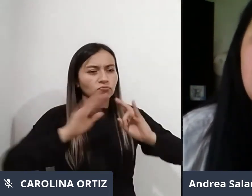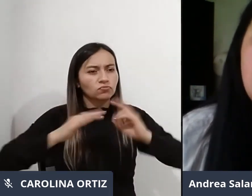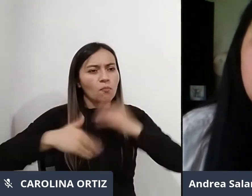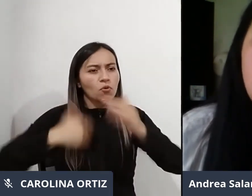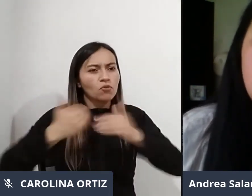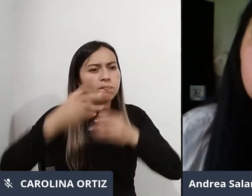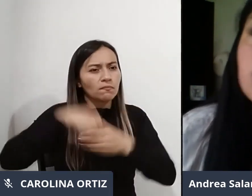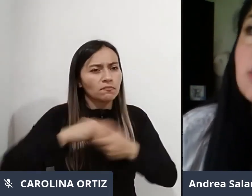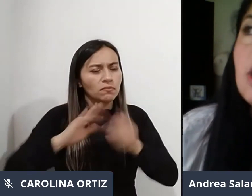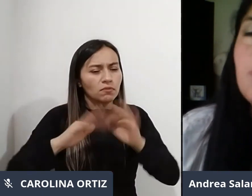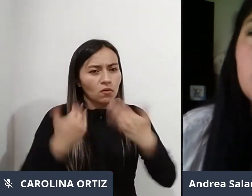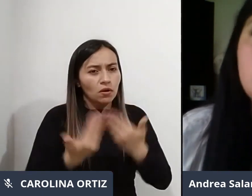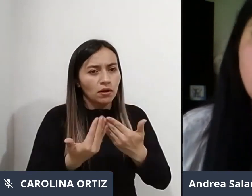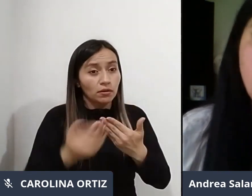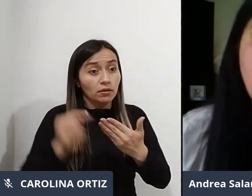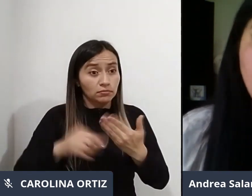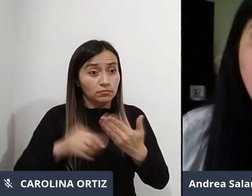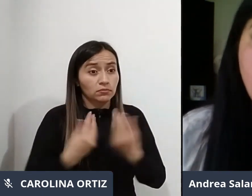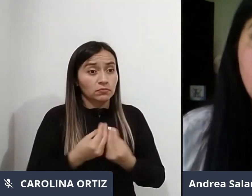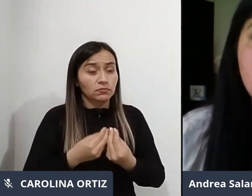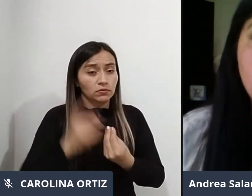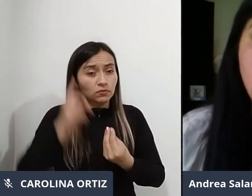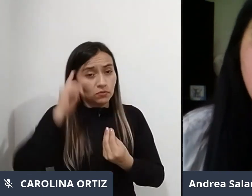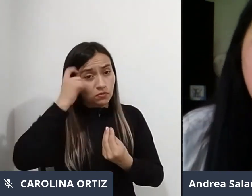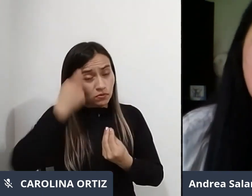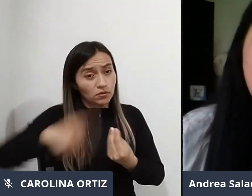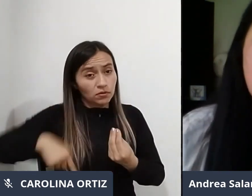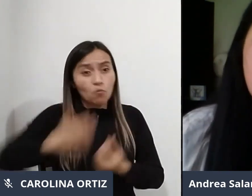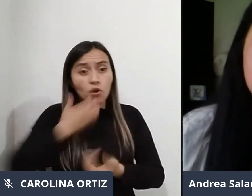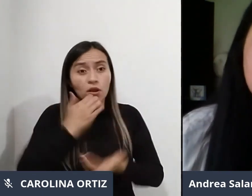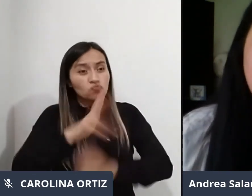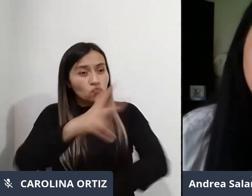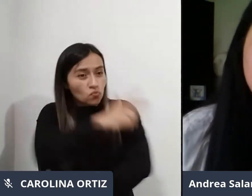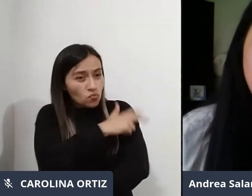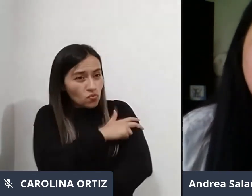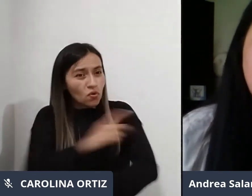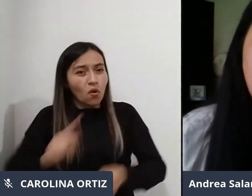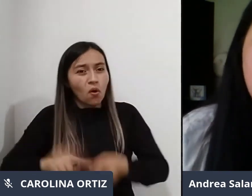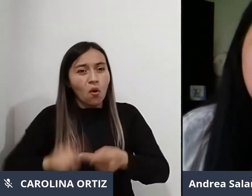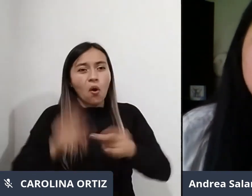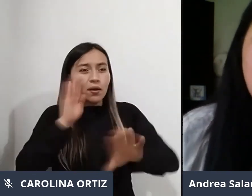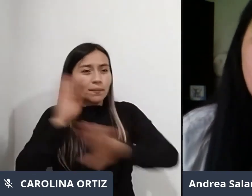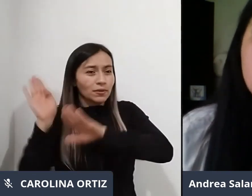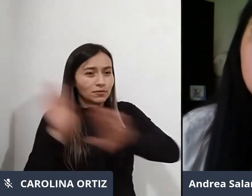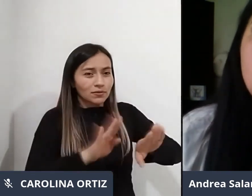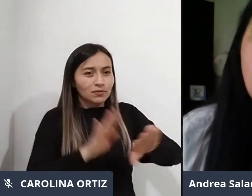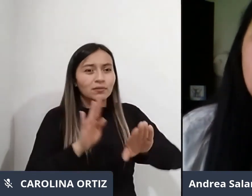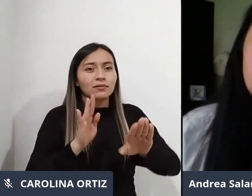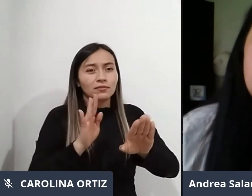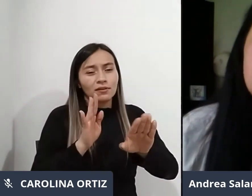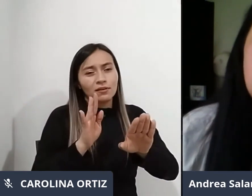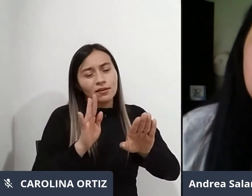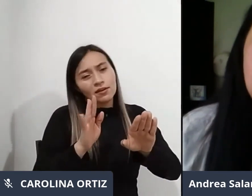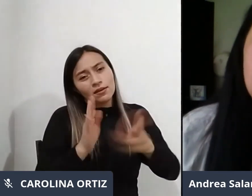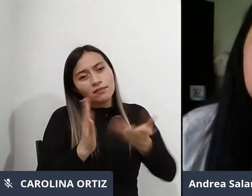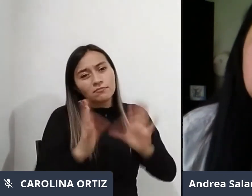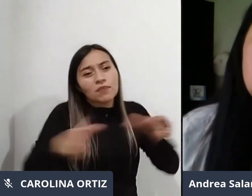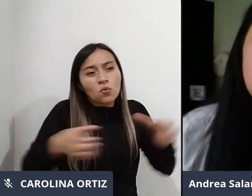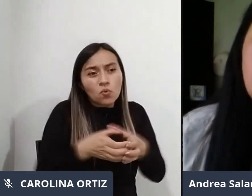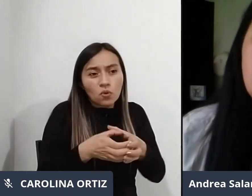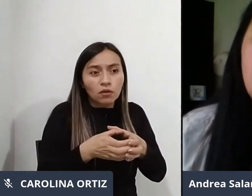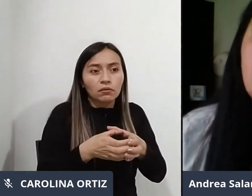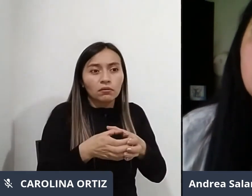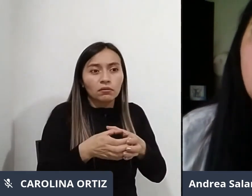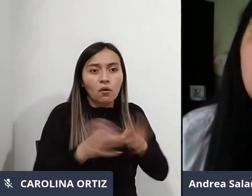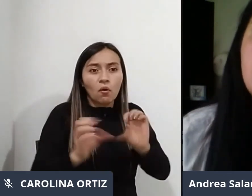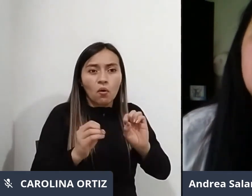ahí. Entonces, el proceso, por ejemplo, de personería o el representante estudiantil son procesos muy potentes que le permiten al